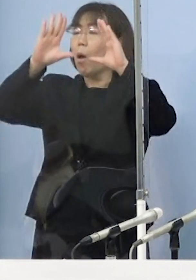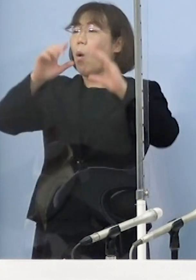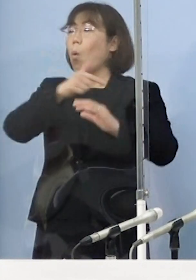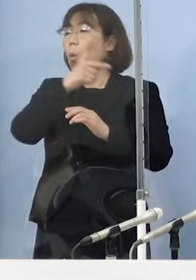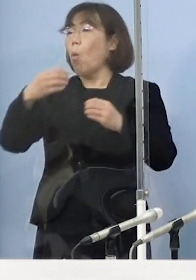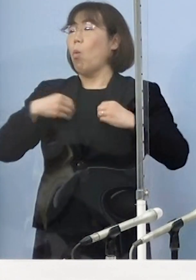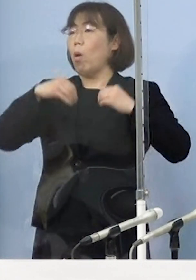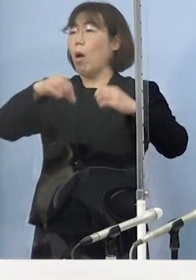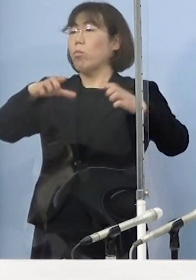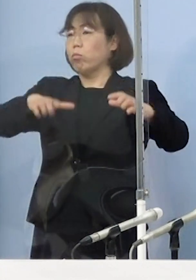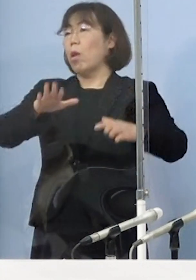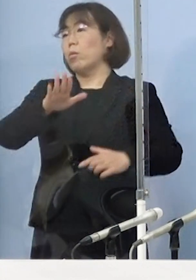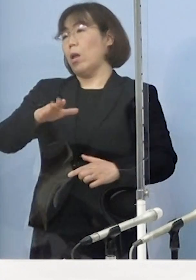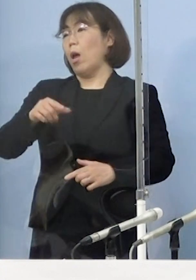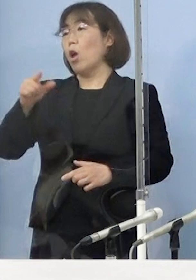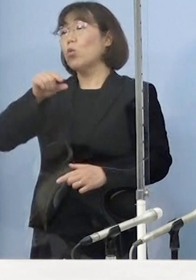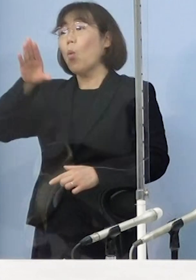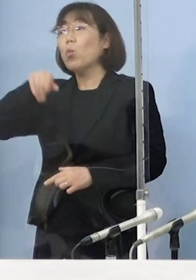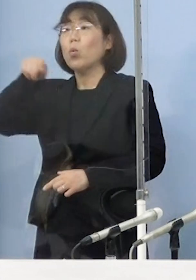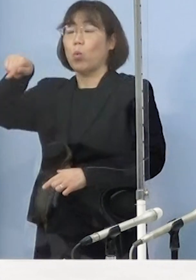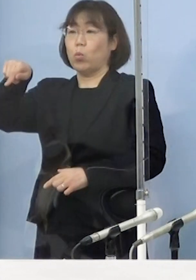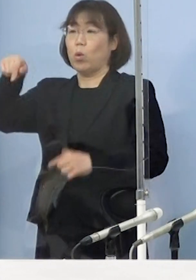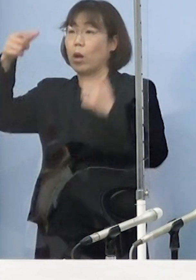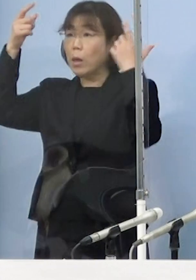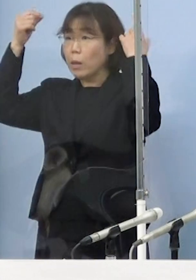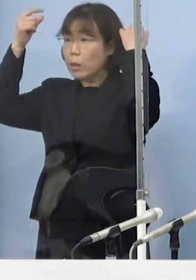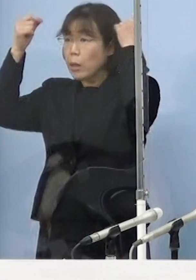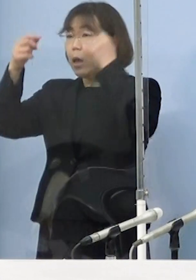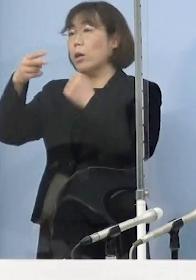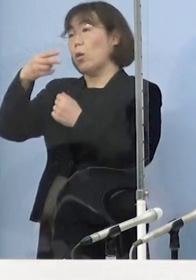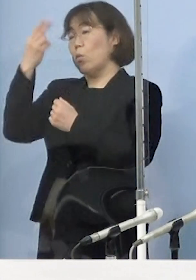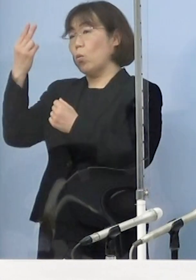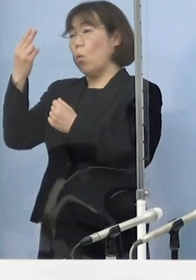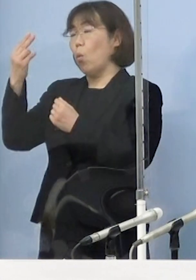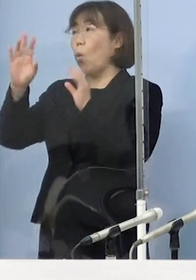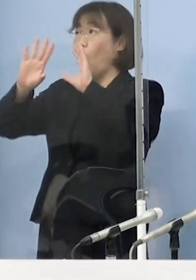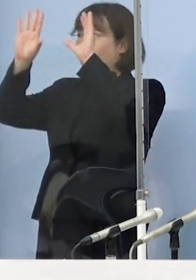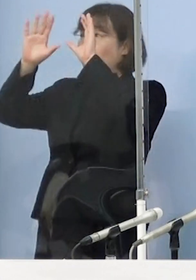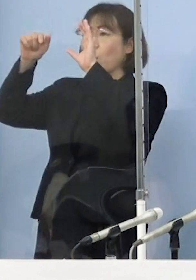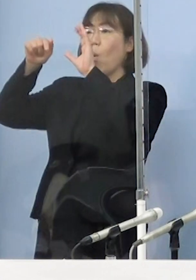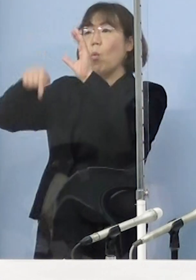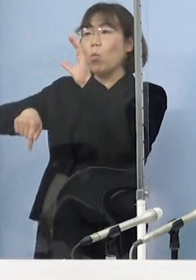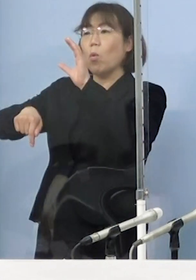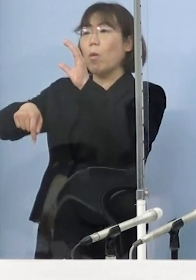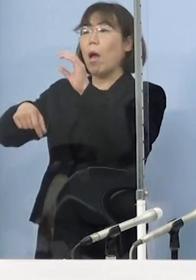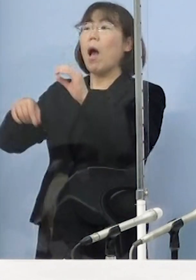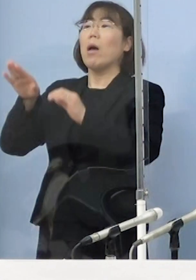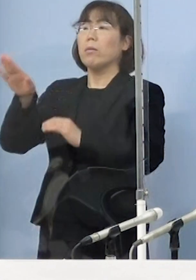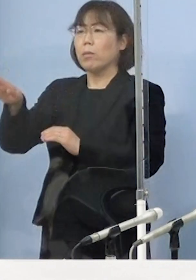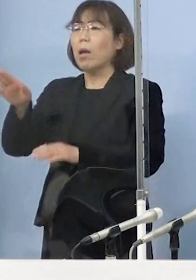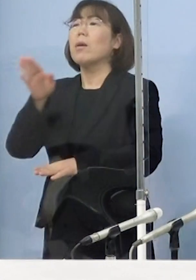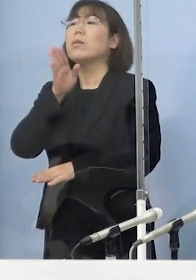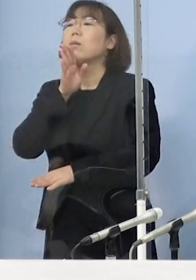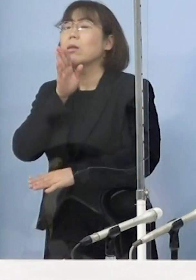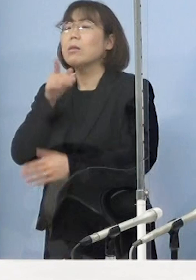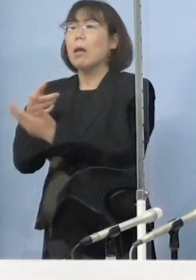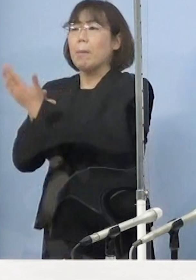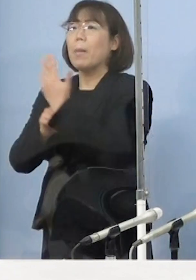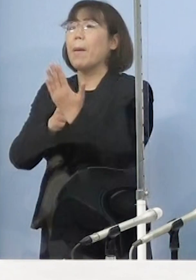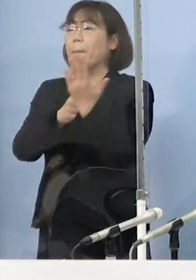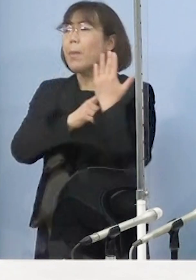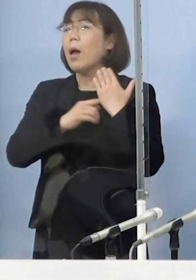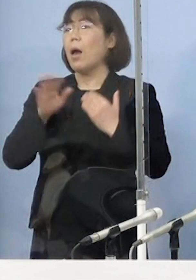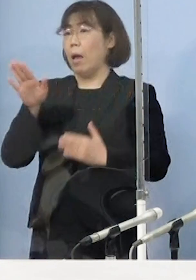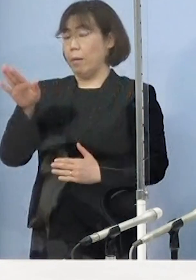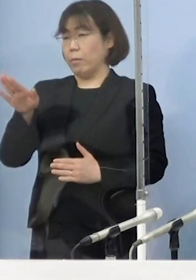ましたね。鳥取県大学と高校の交流、やっぱりバレーボールでなったと。これはファクトとして、事実としてそれが出ている、その後